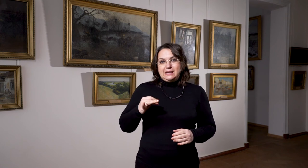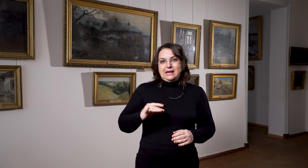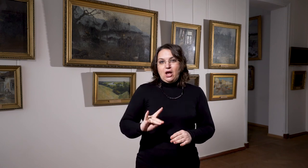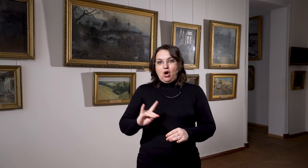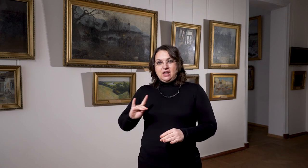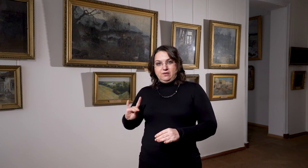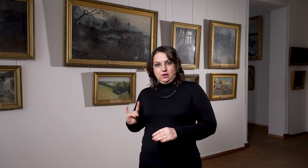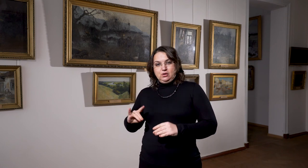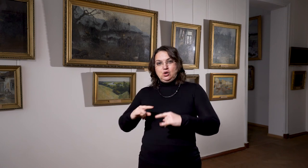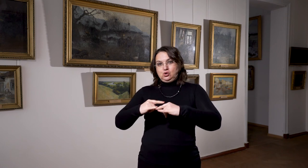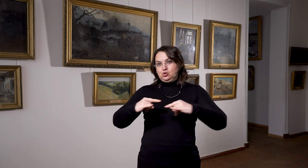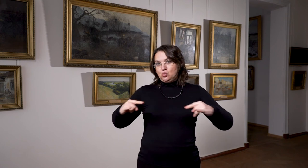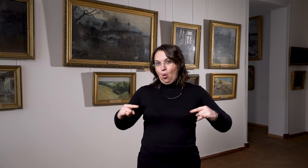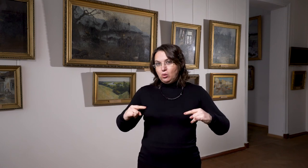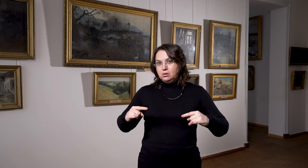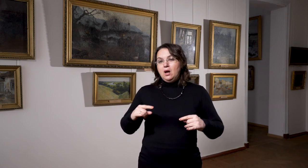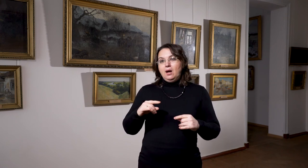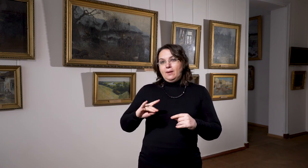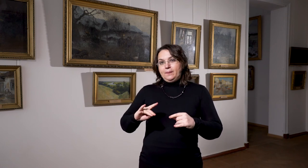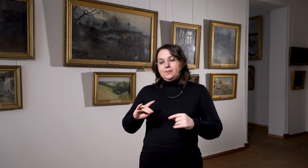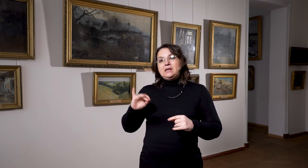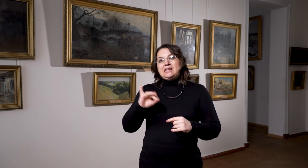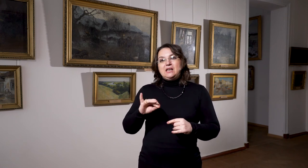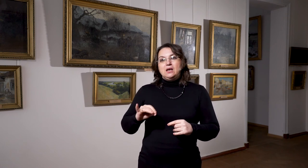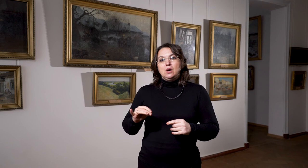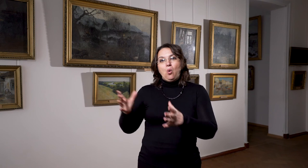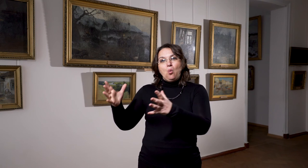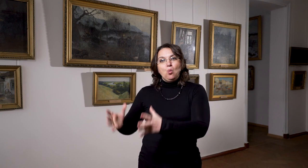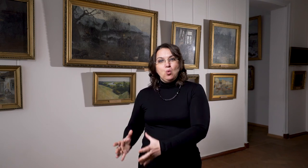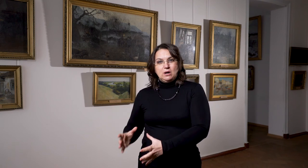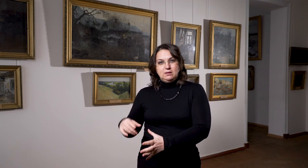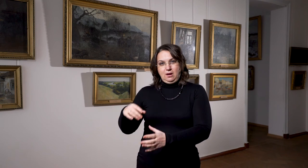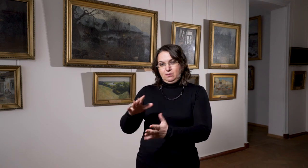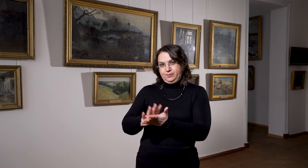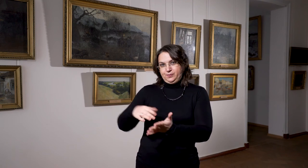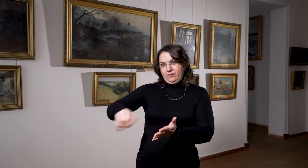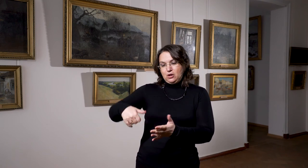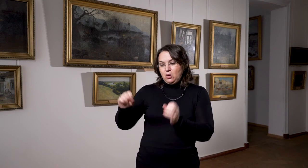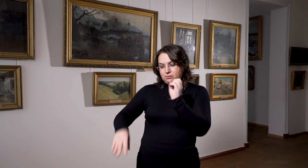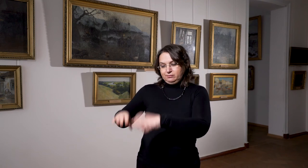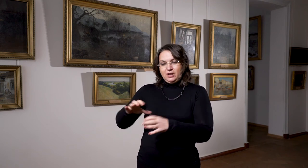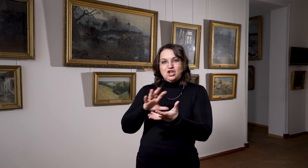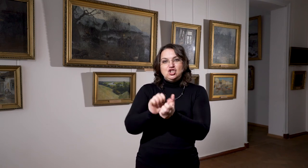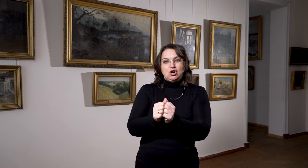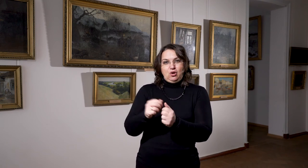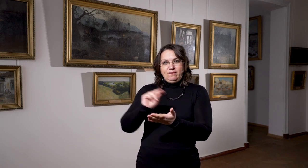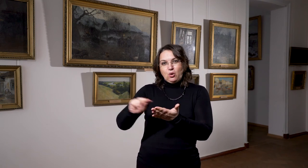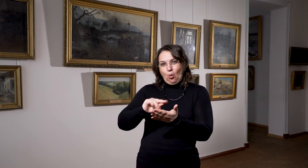черновиков, возможно, это поэт или писатель, который ждет, чтобы вернуться, сесть за стол, посмотреть сквозь стекло на